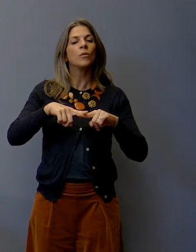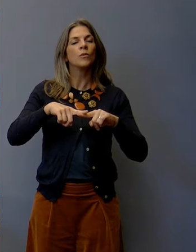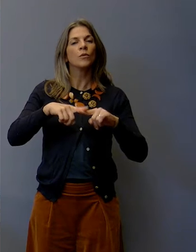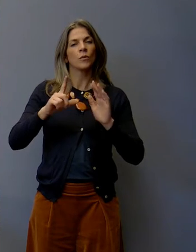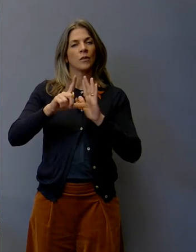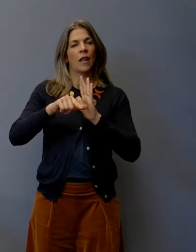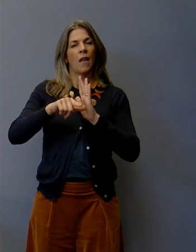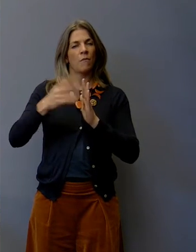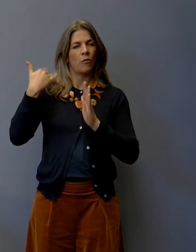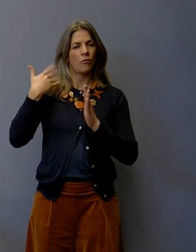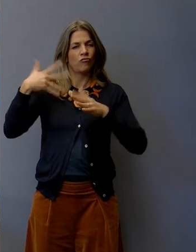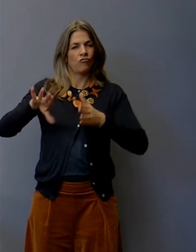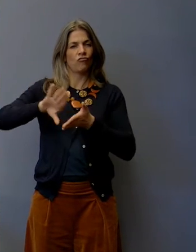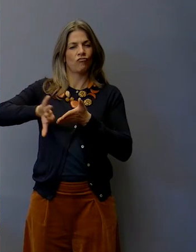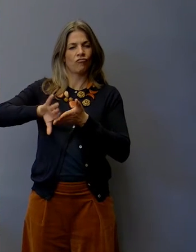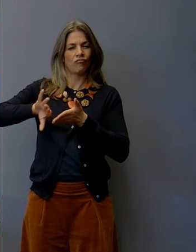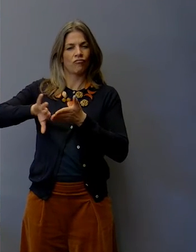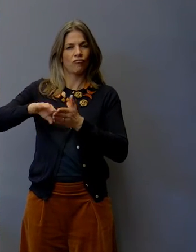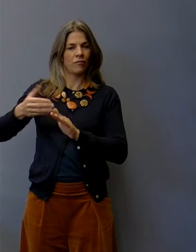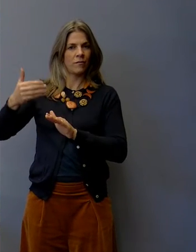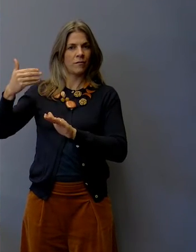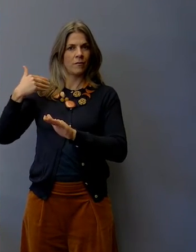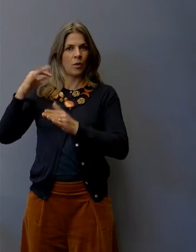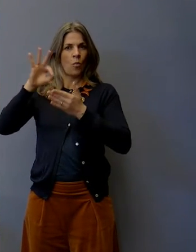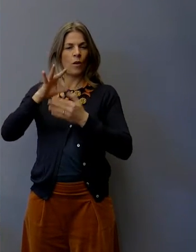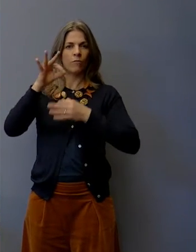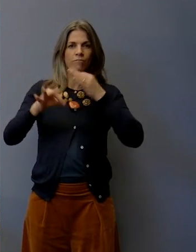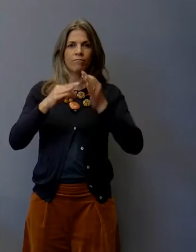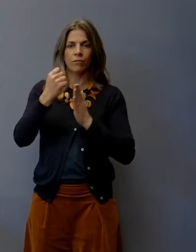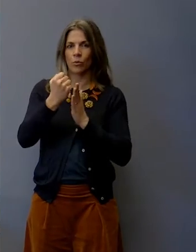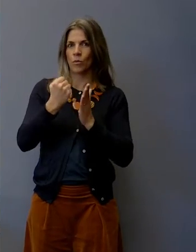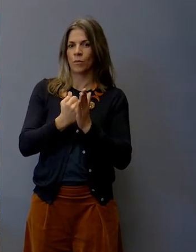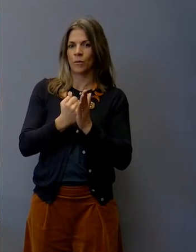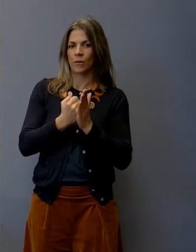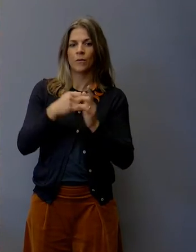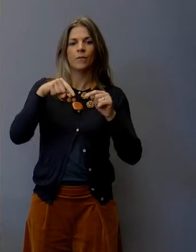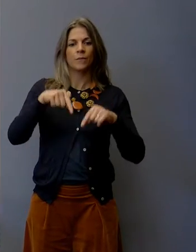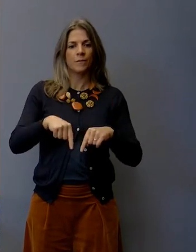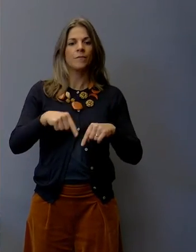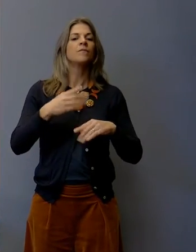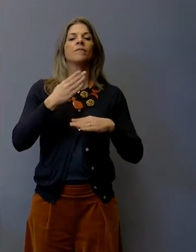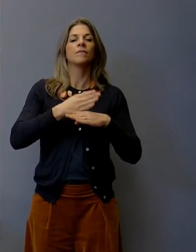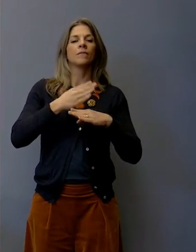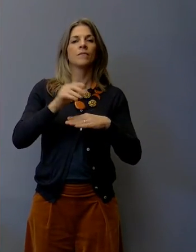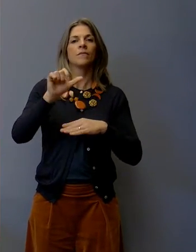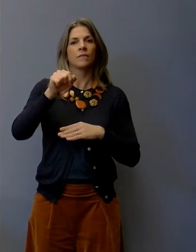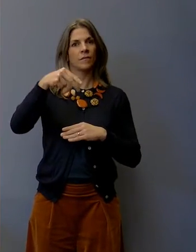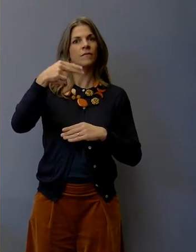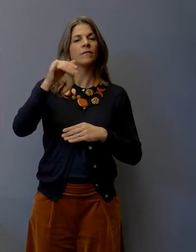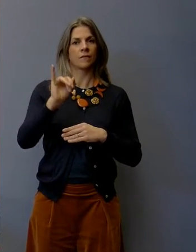i documenti consigliere santi tregua lei la parola scusate consigliere